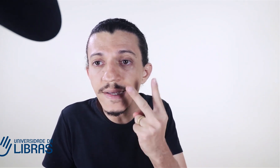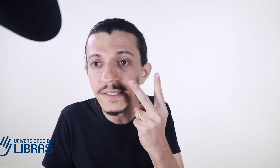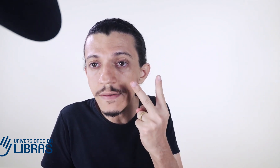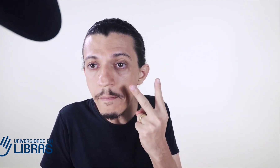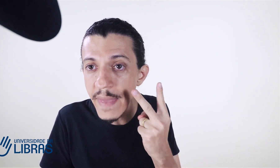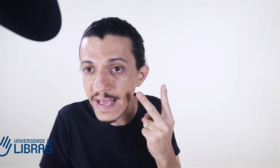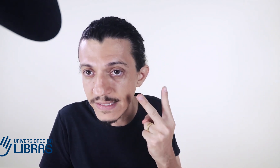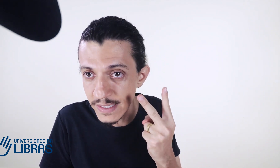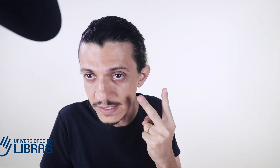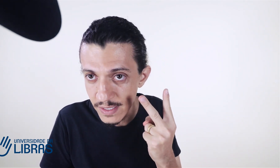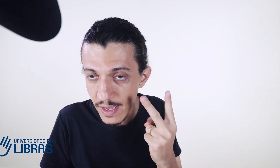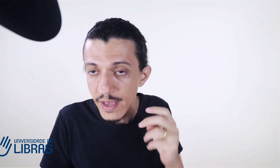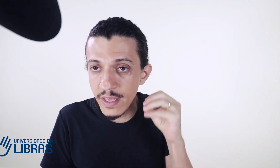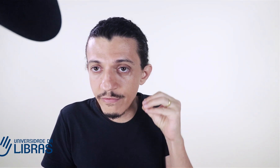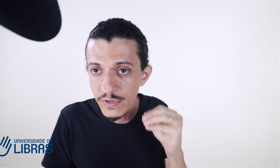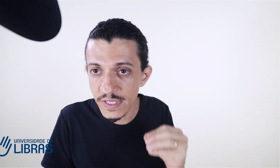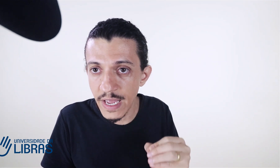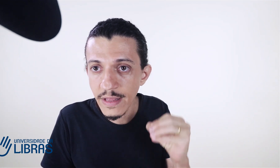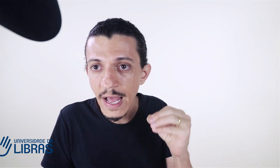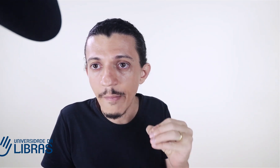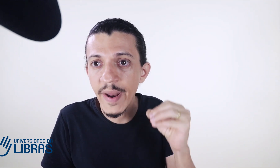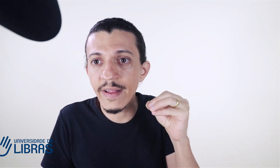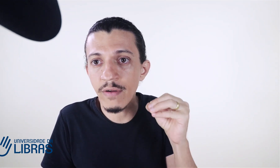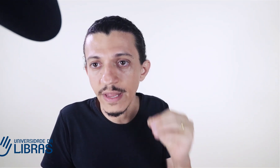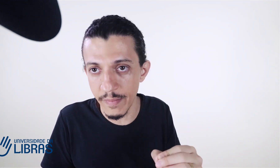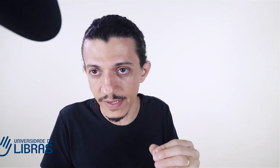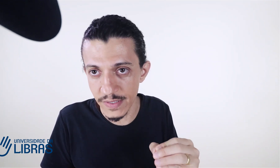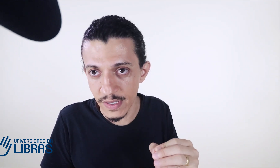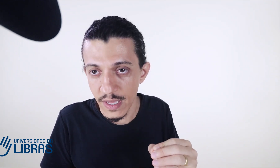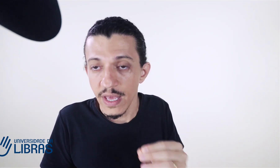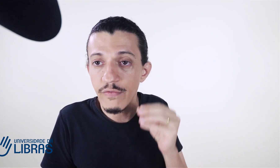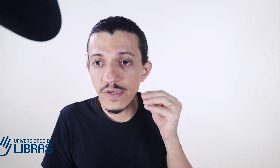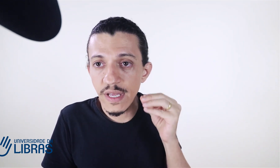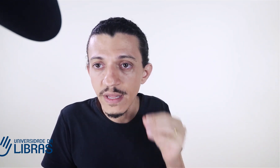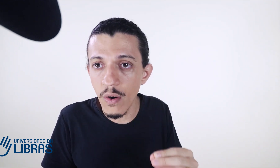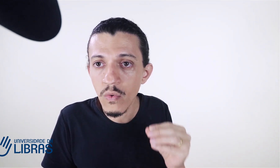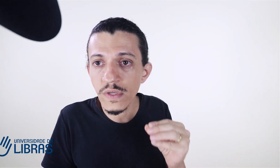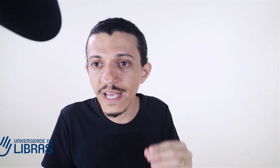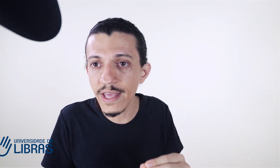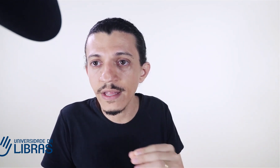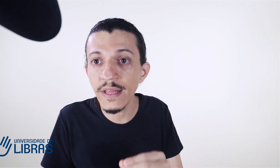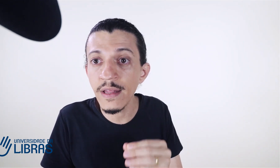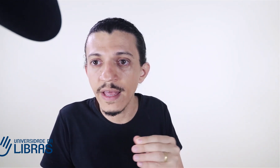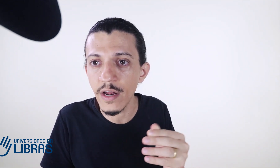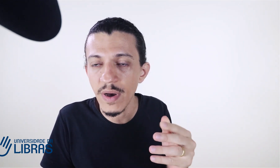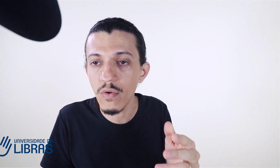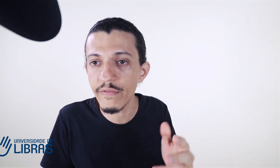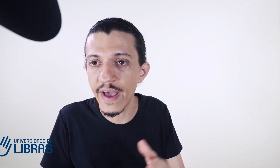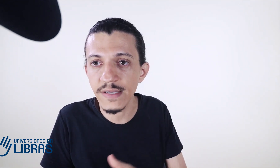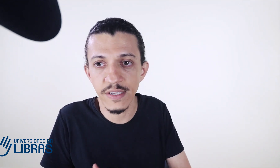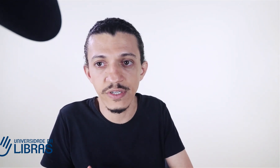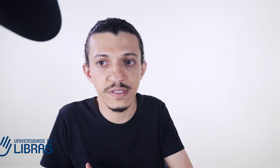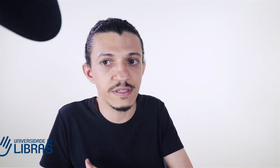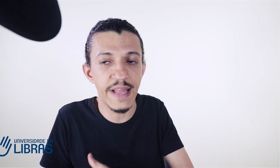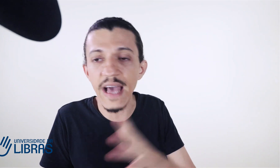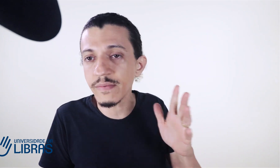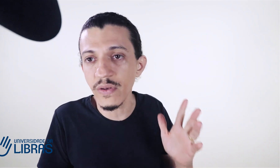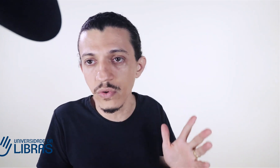2 meses que você está aprendendo a Libras e você não consegue entender uma conversa de 10 minutos